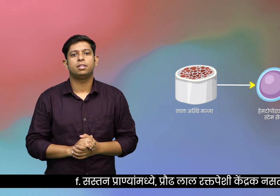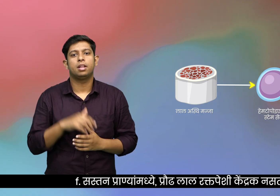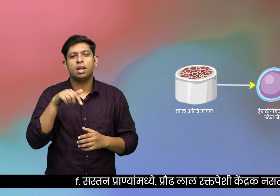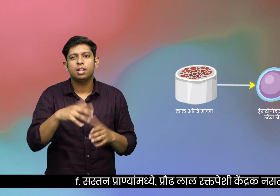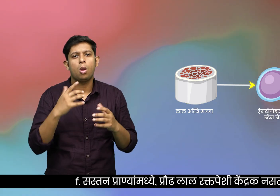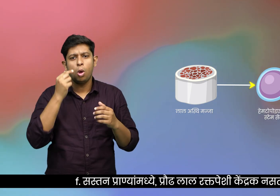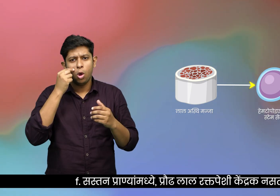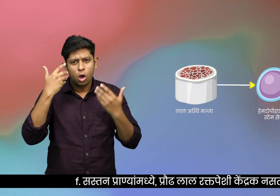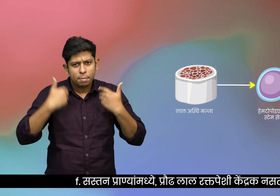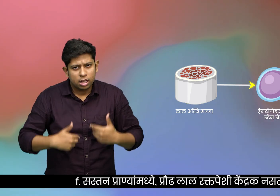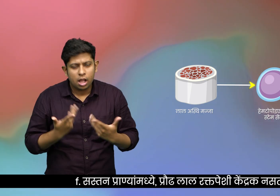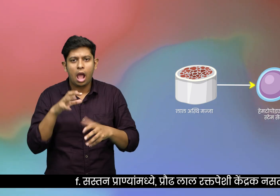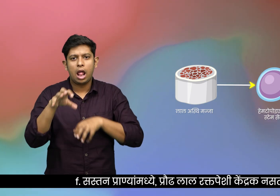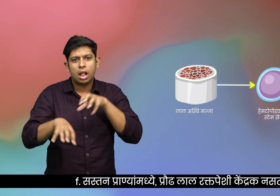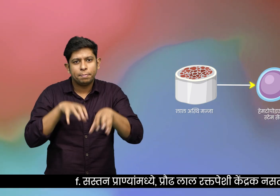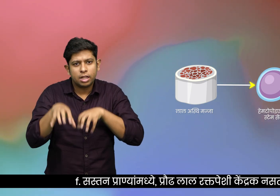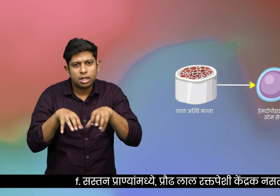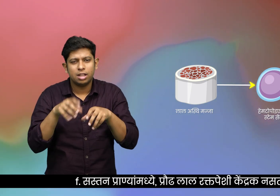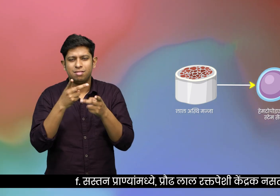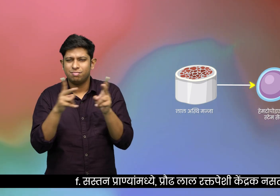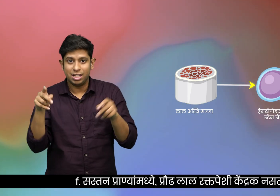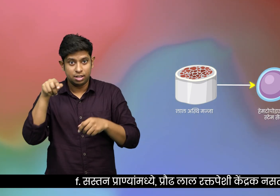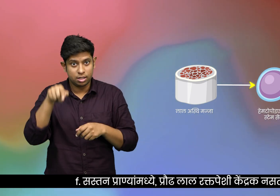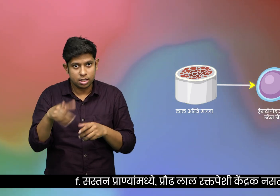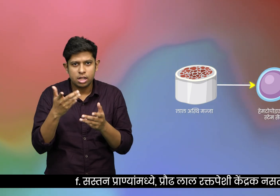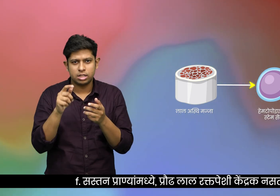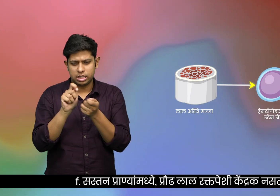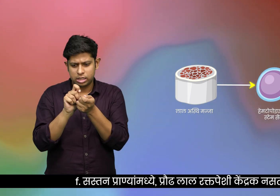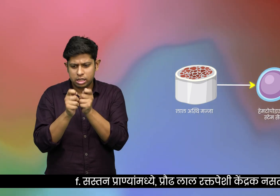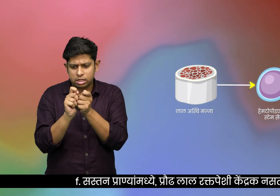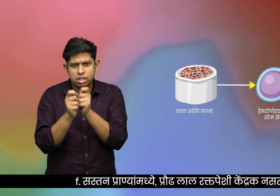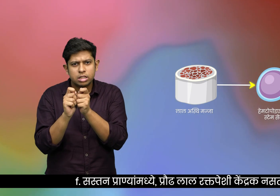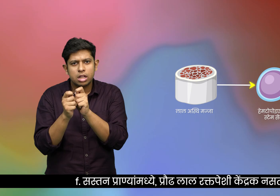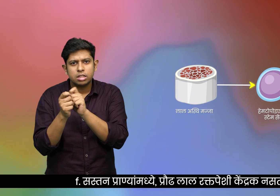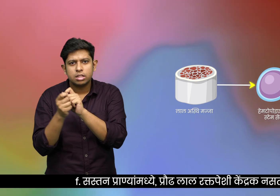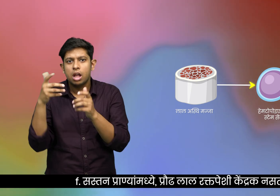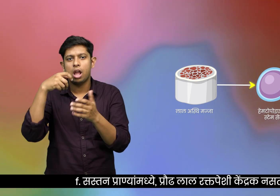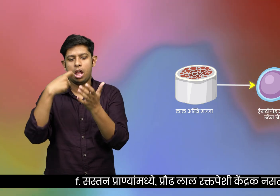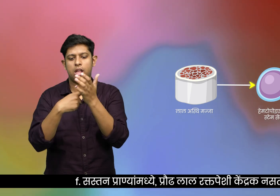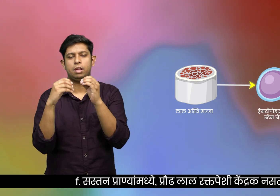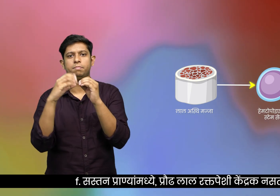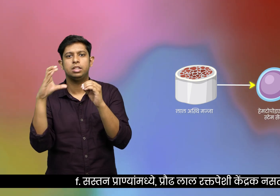सस्तन प्राण्यांमध्ये प्रौढ लाल रक्तपेशा केंद्रिक नसतात.